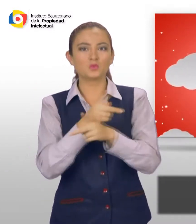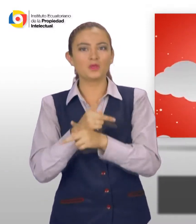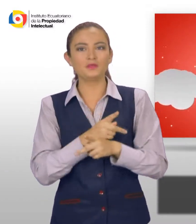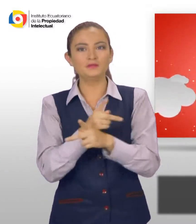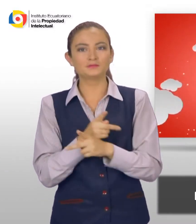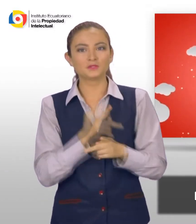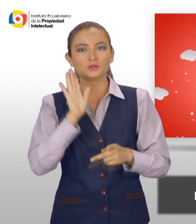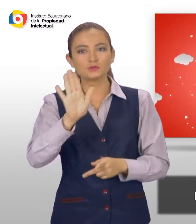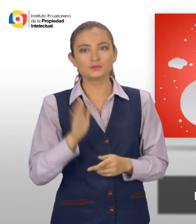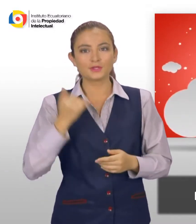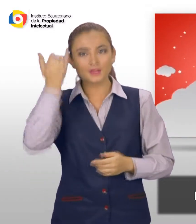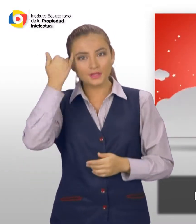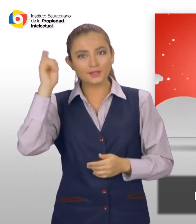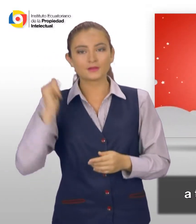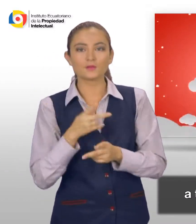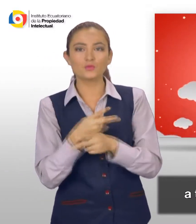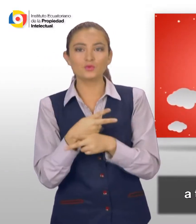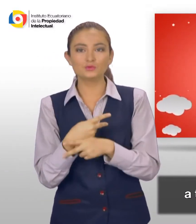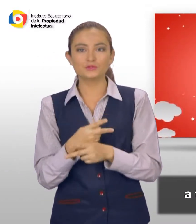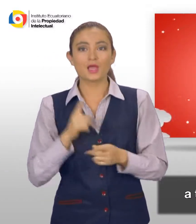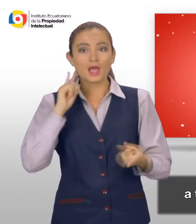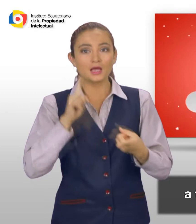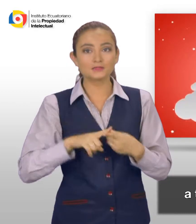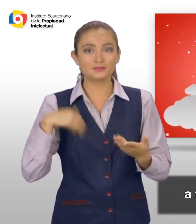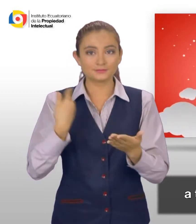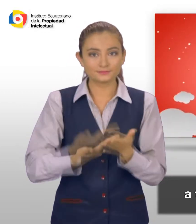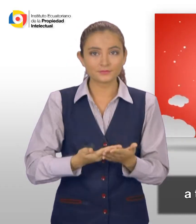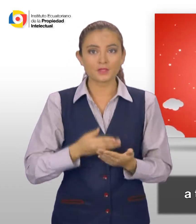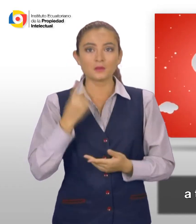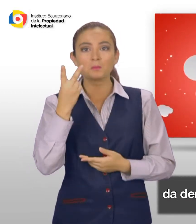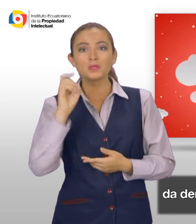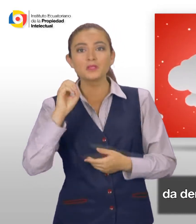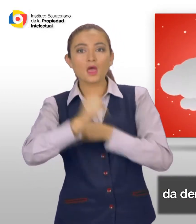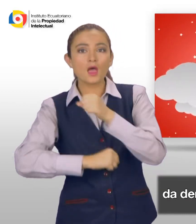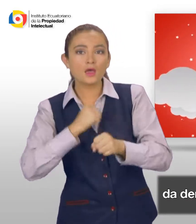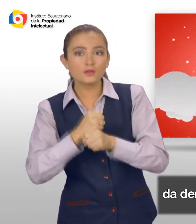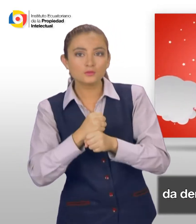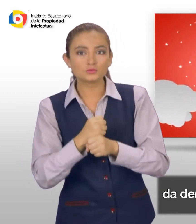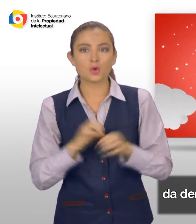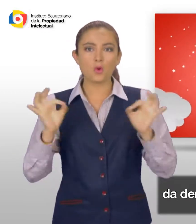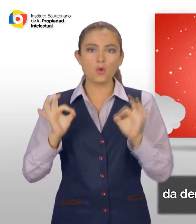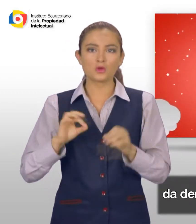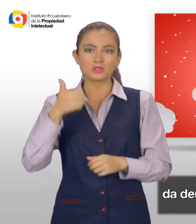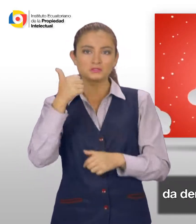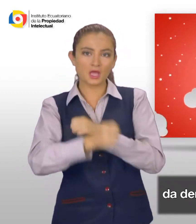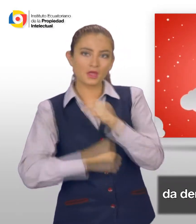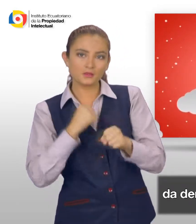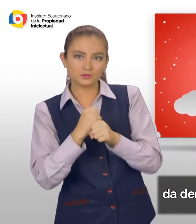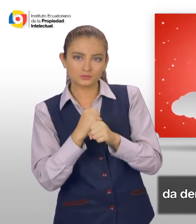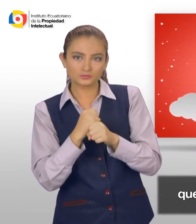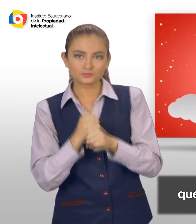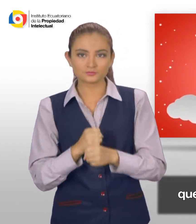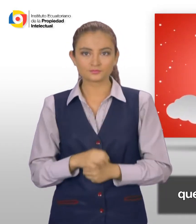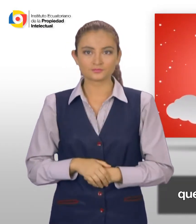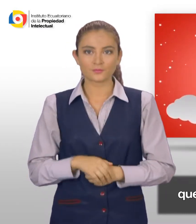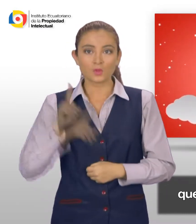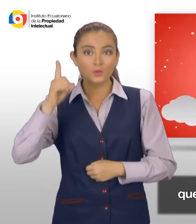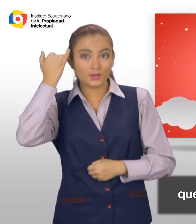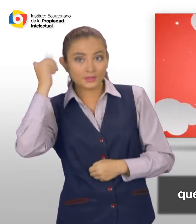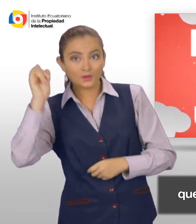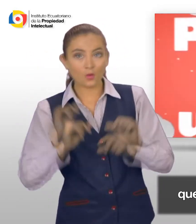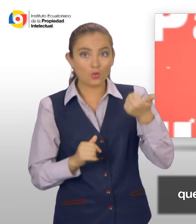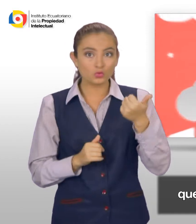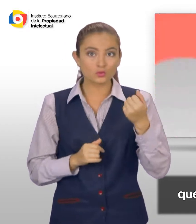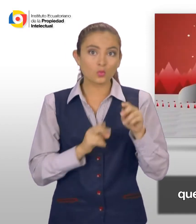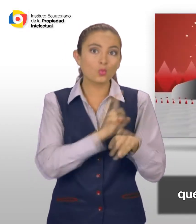como patentes modelo de utilidad, a través de las cuales el Estado da derecho exclusivo sobre una invención que